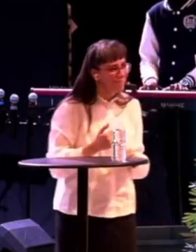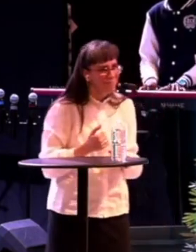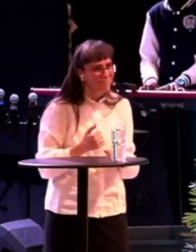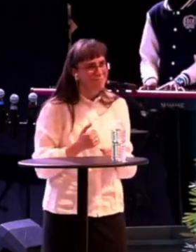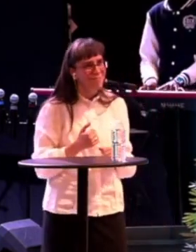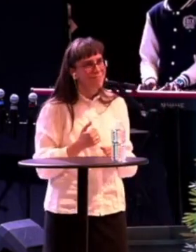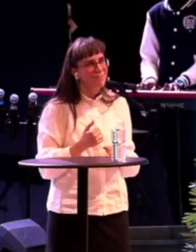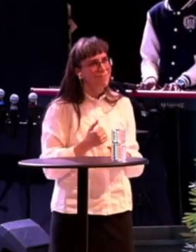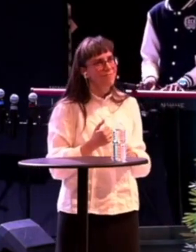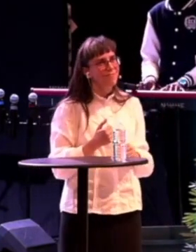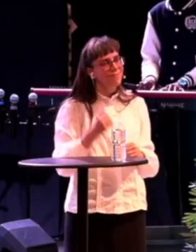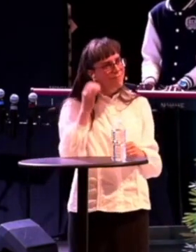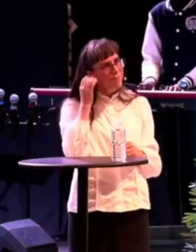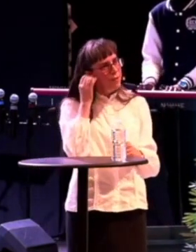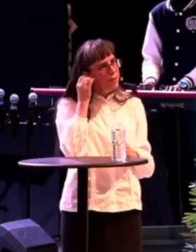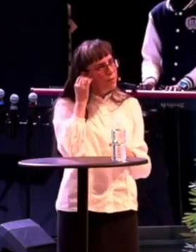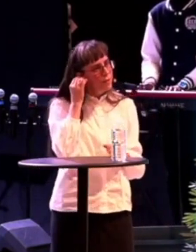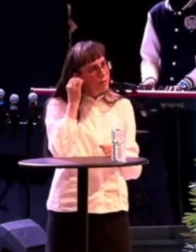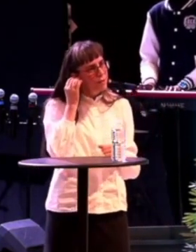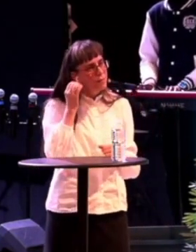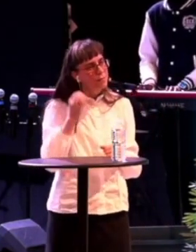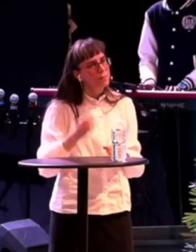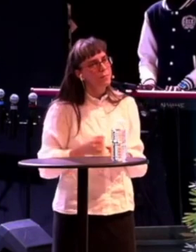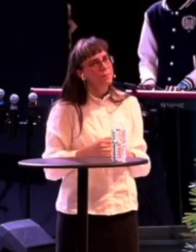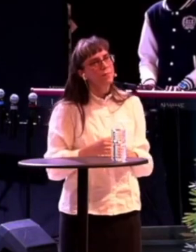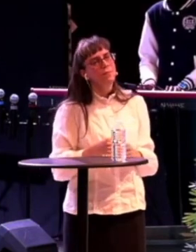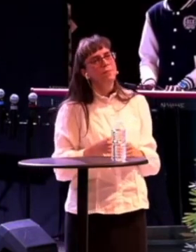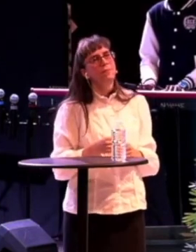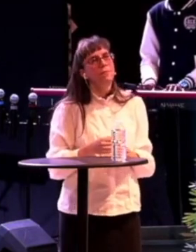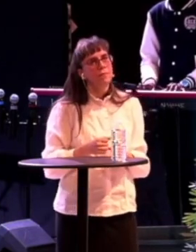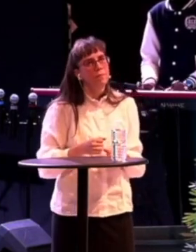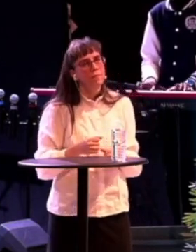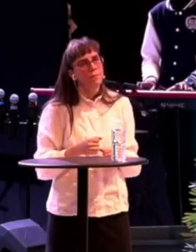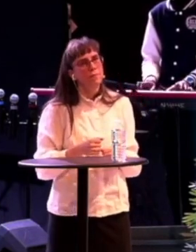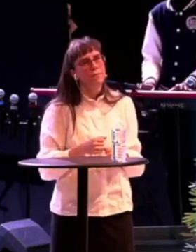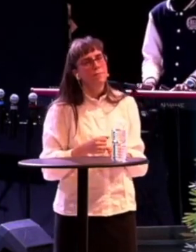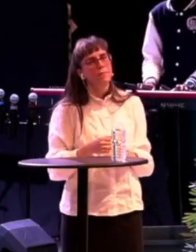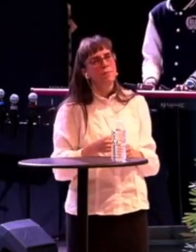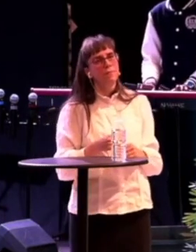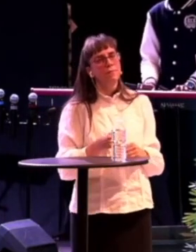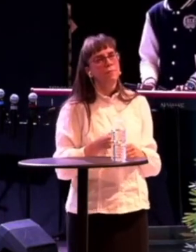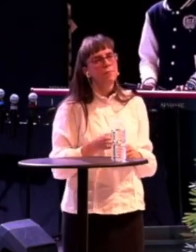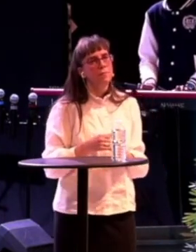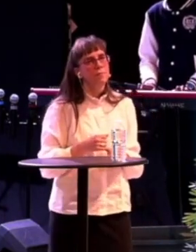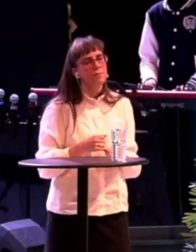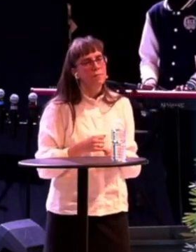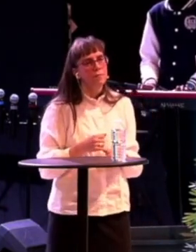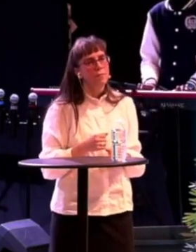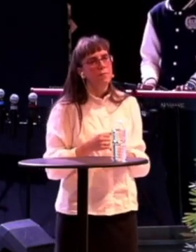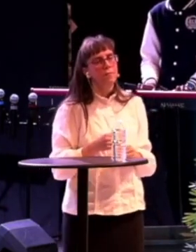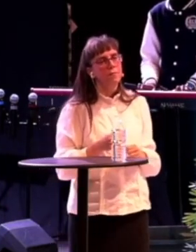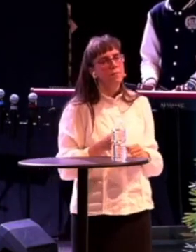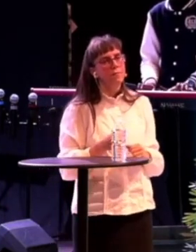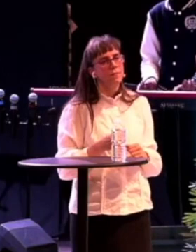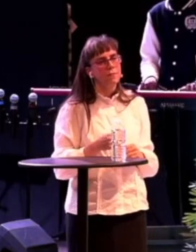s'appelle fidèle et véritable. Il juge et combat avec justice. Ses yeux sont une flamme de